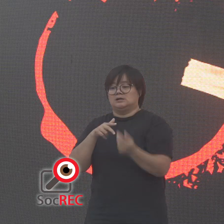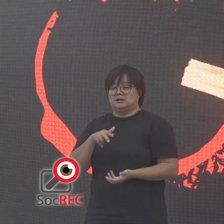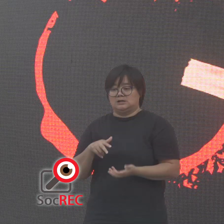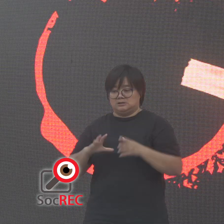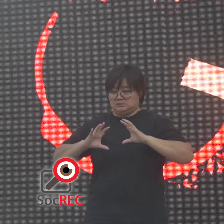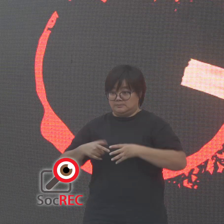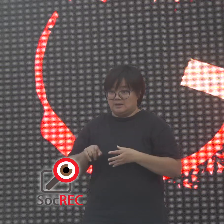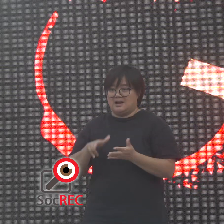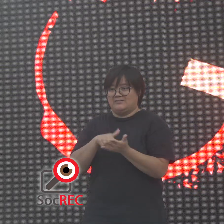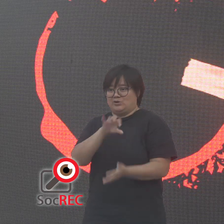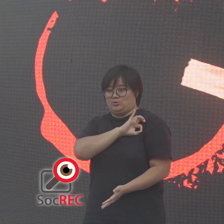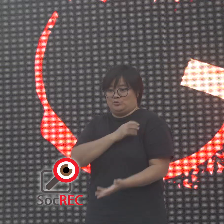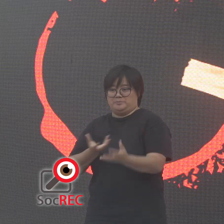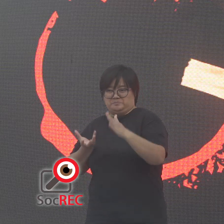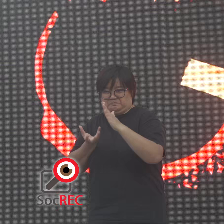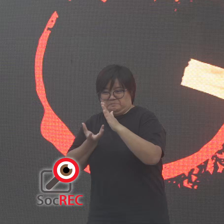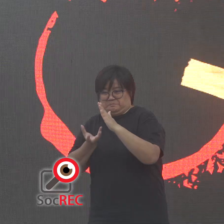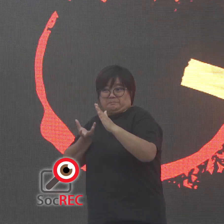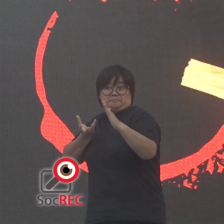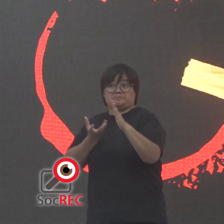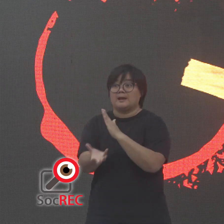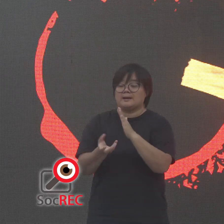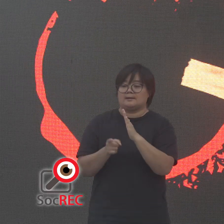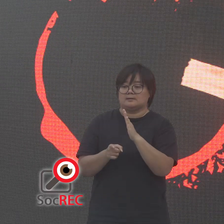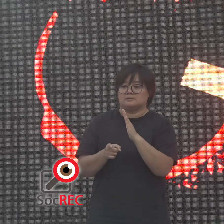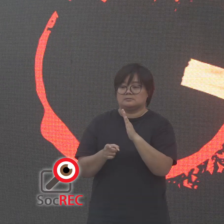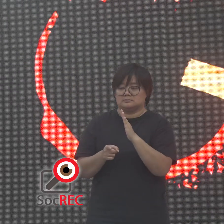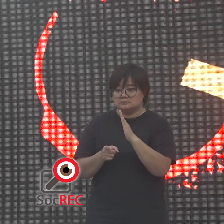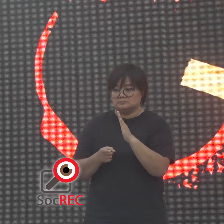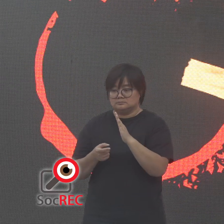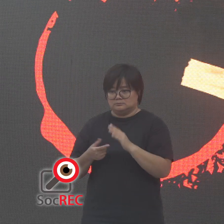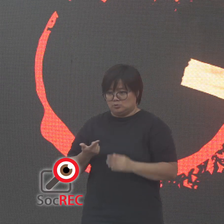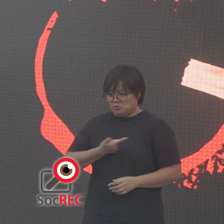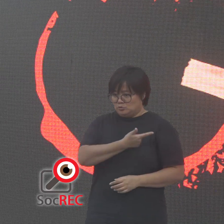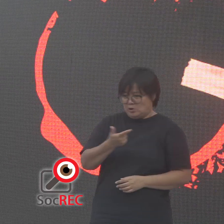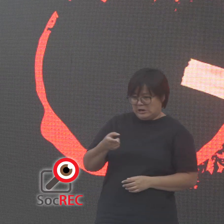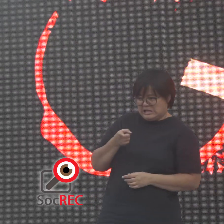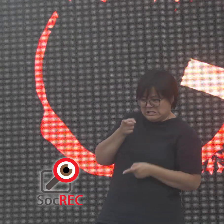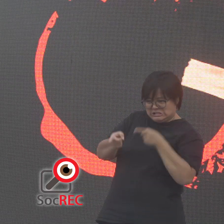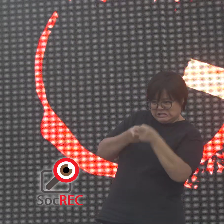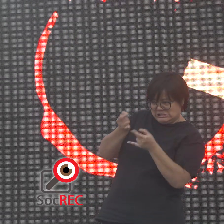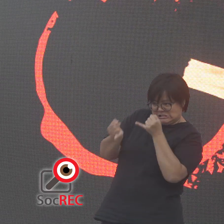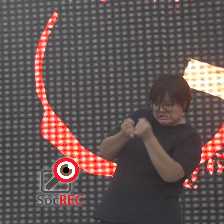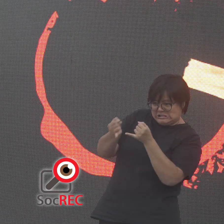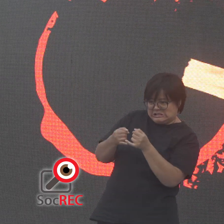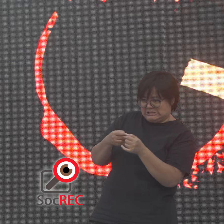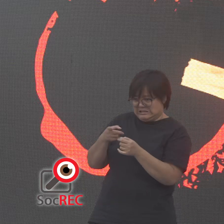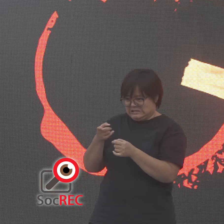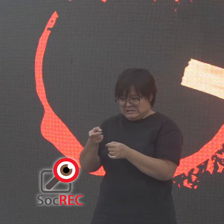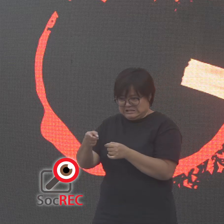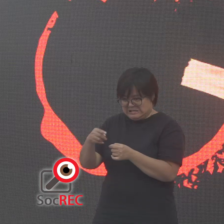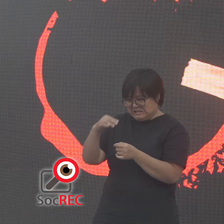候，他們還要面對著很多捉鬼天師的一些質疑和指控，是多麼狼